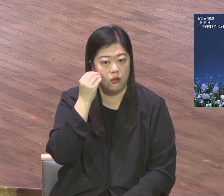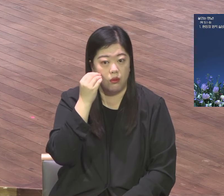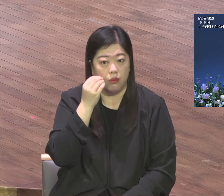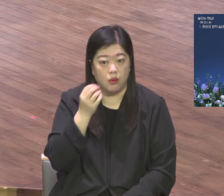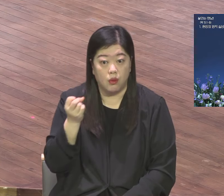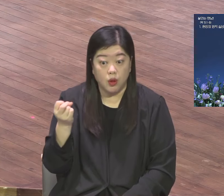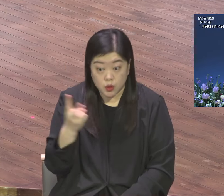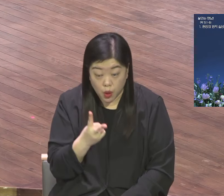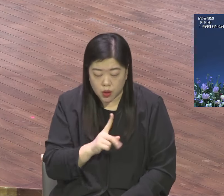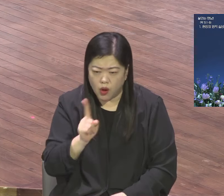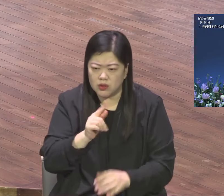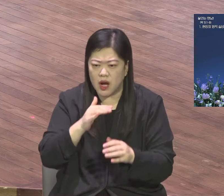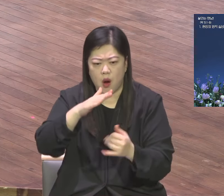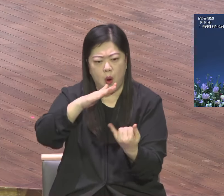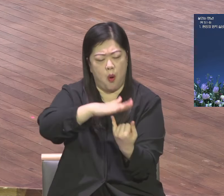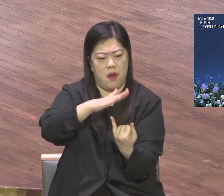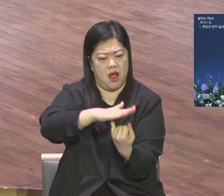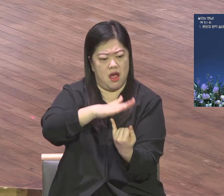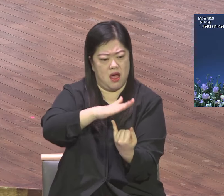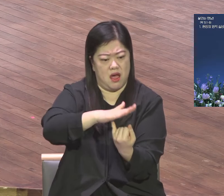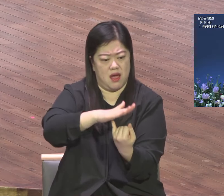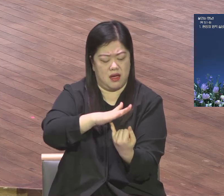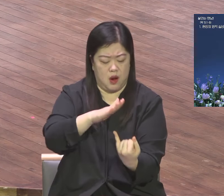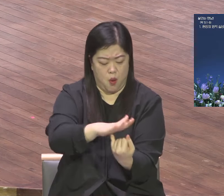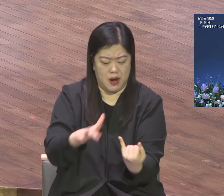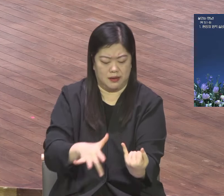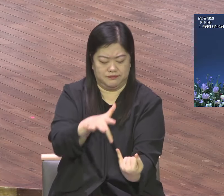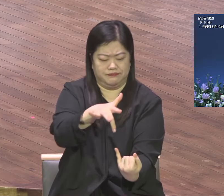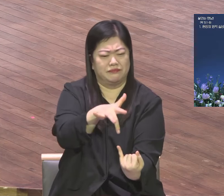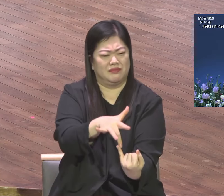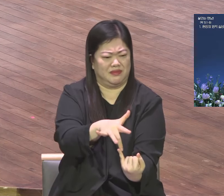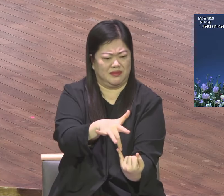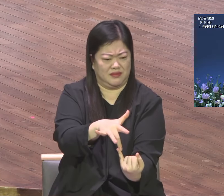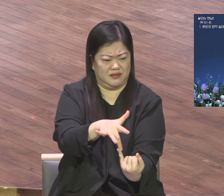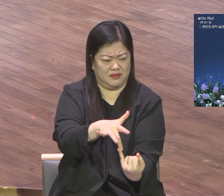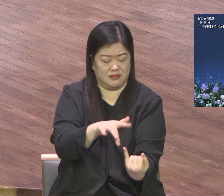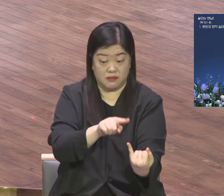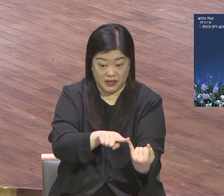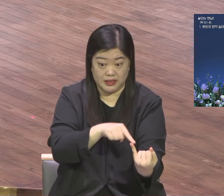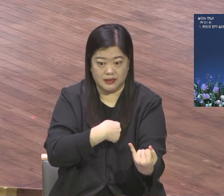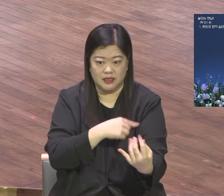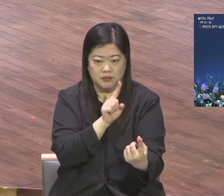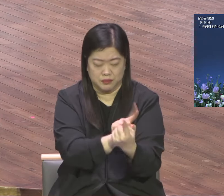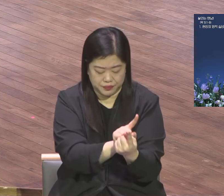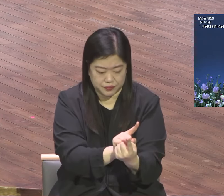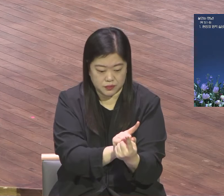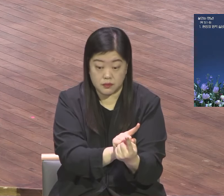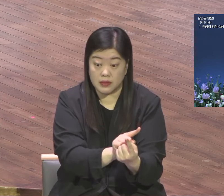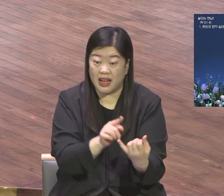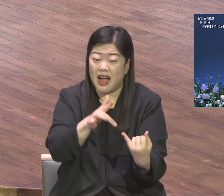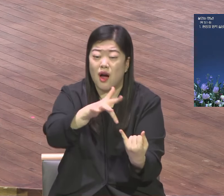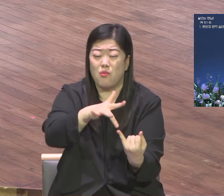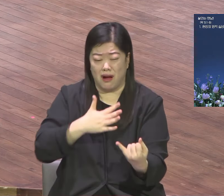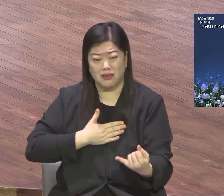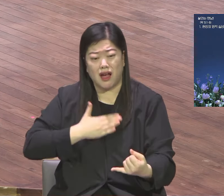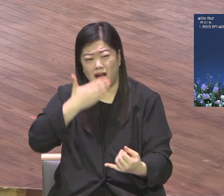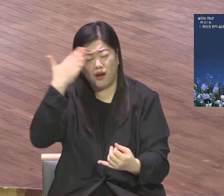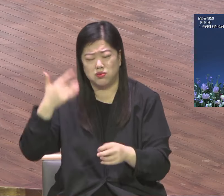내가 감당을 못하겠어. 수건을 가지고 목을 꽉 잡았다니까요. 하도 힘이 세가지고. 쉽게 할 수가 얼마나